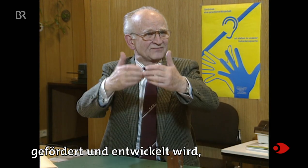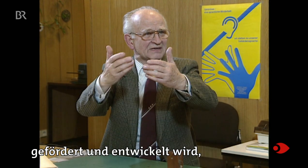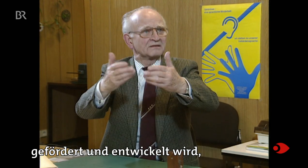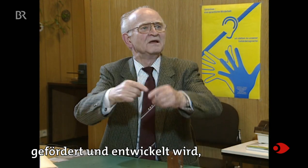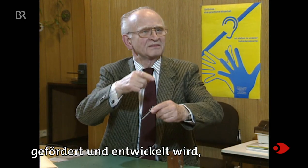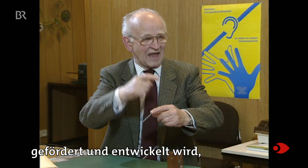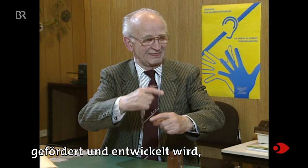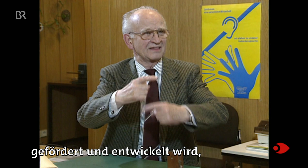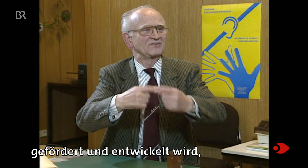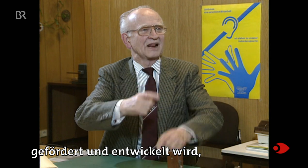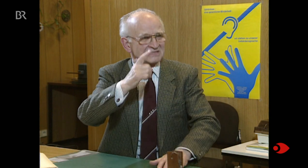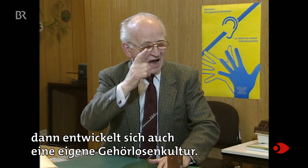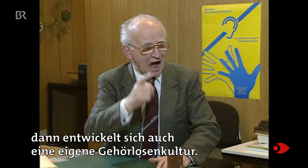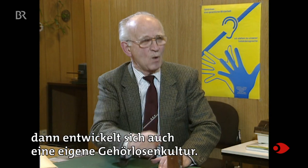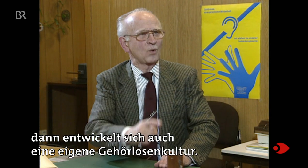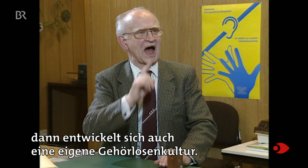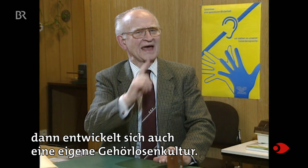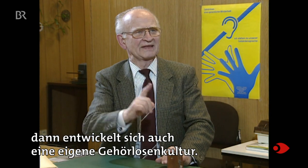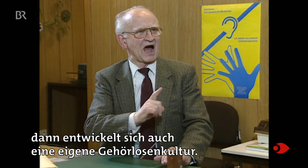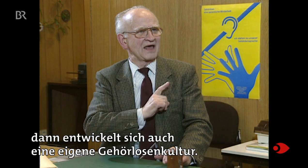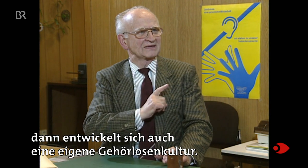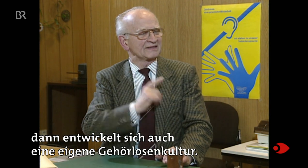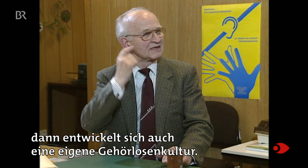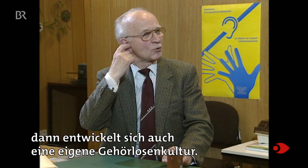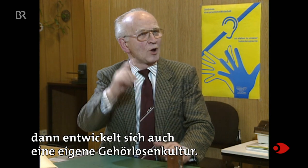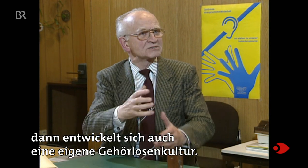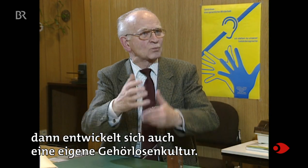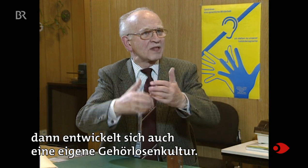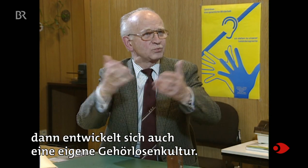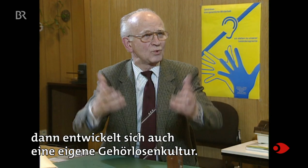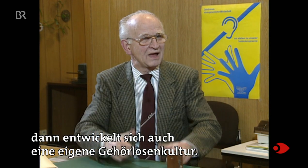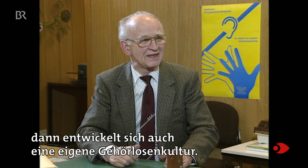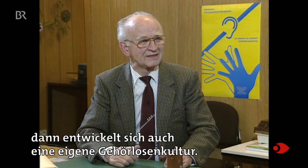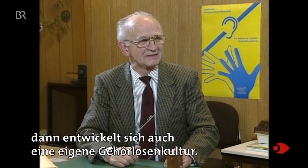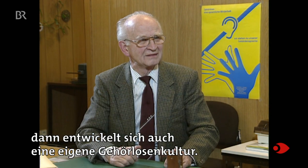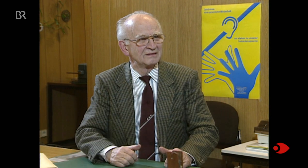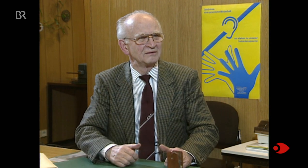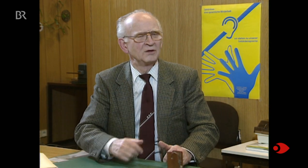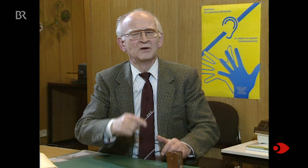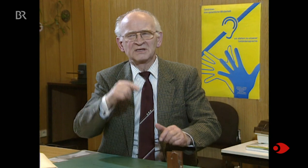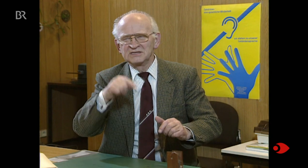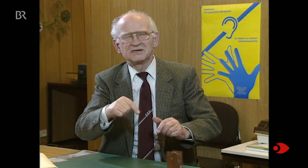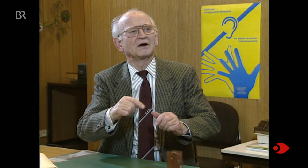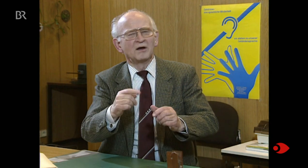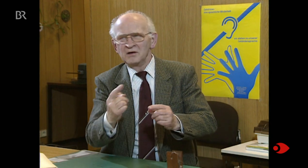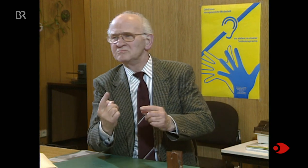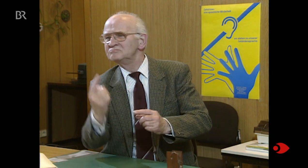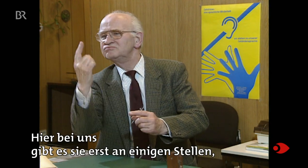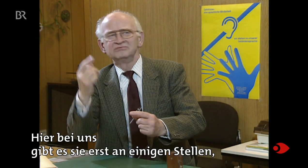und entwickelt wird, dann entwickelt sich auch eine eigene Gehörlosenkultur. Hier